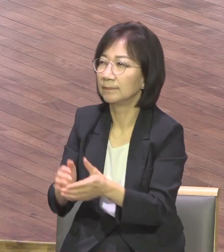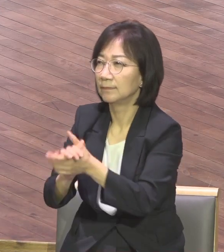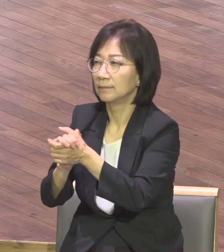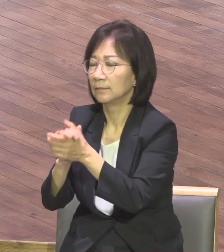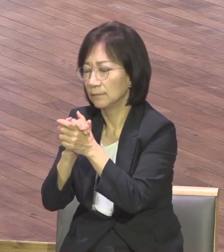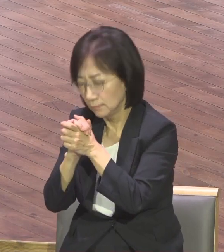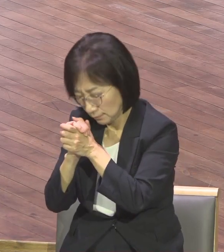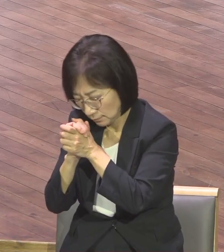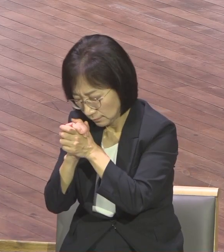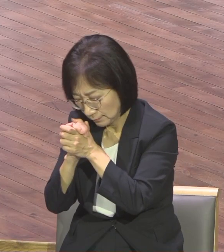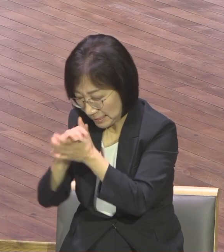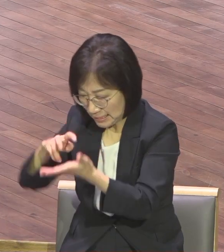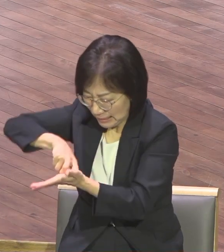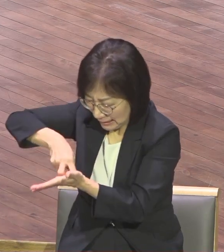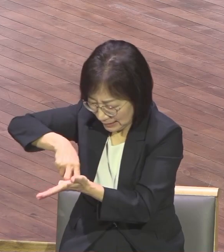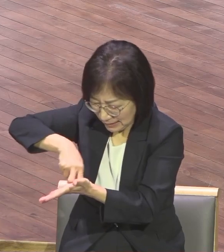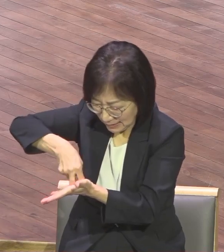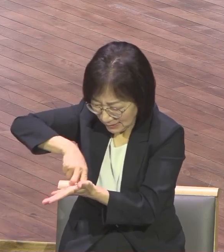무릎 어스러지도록.